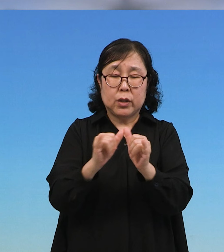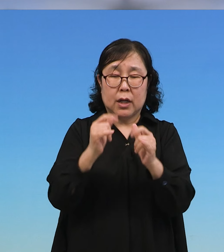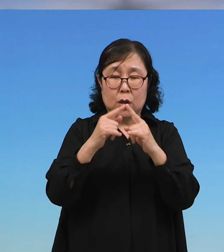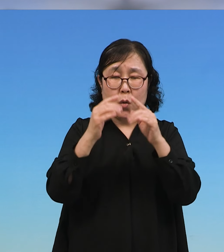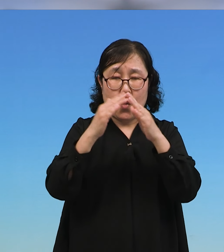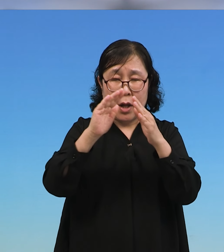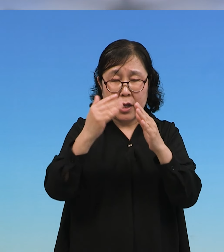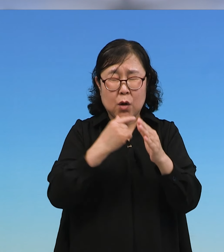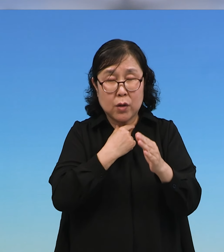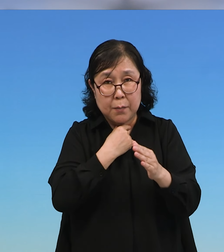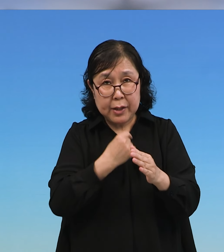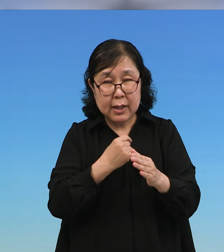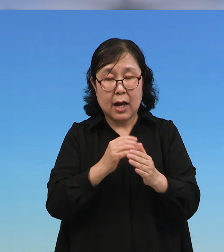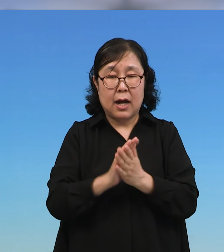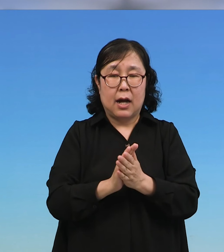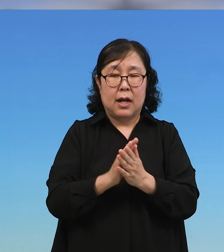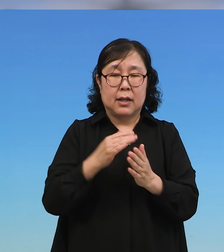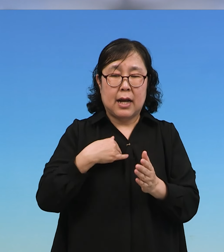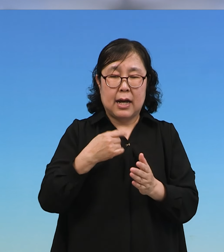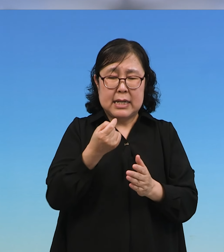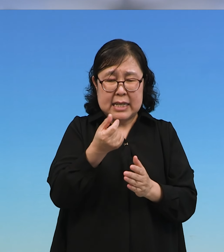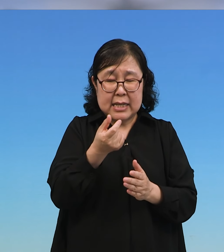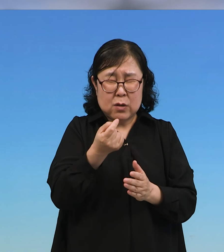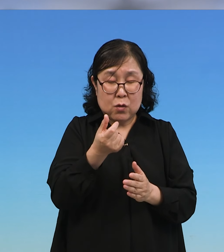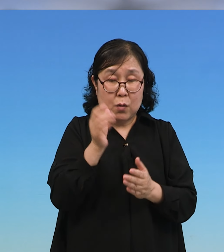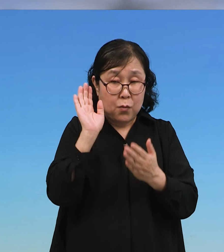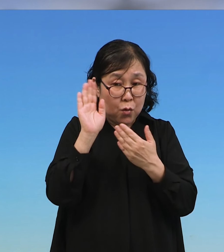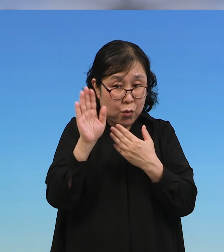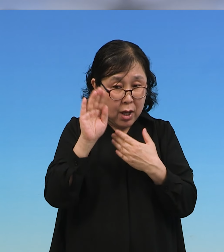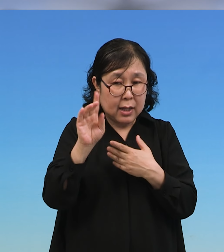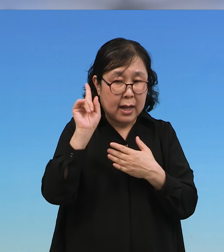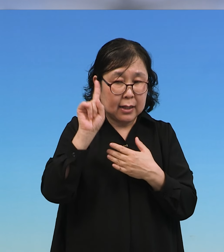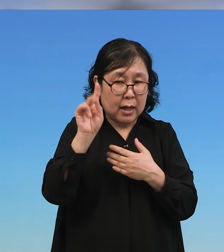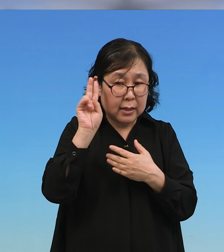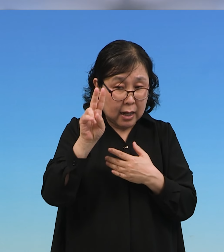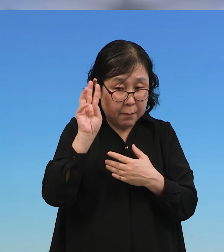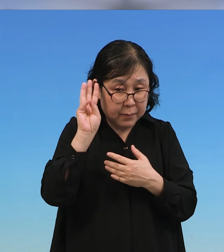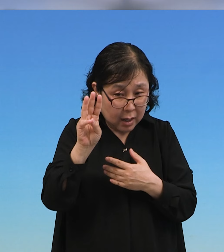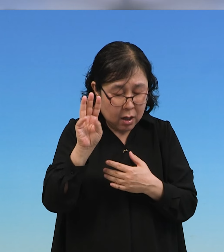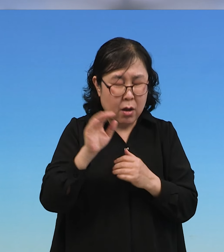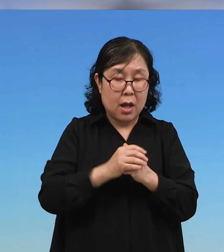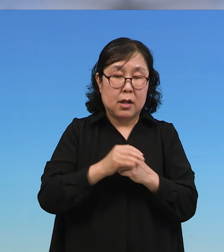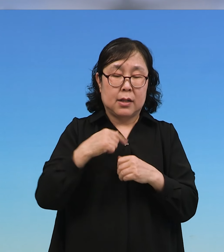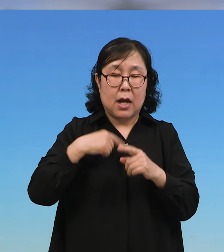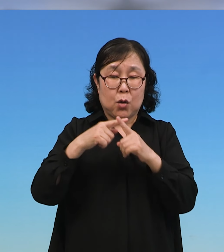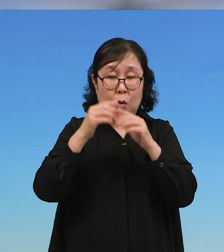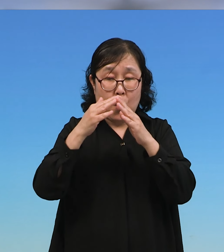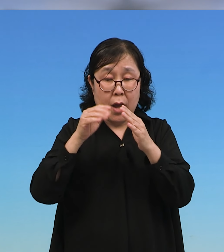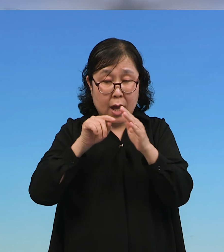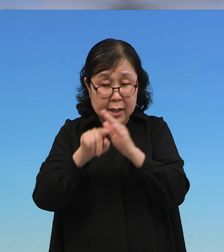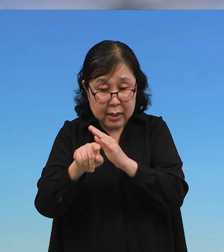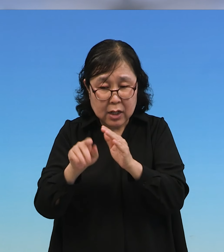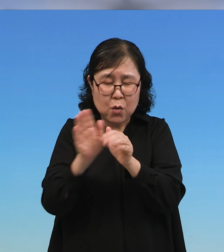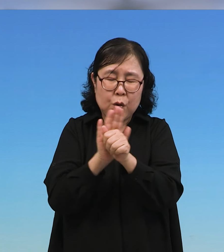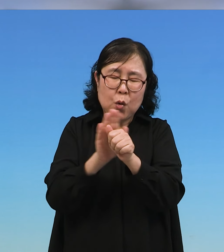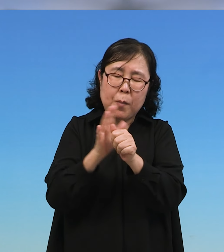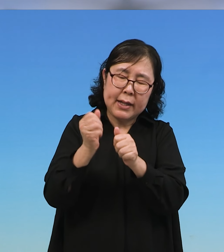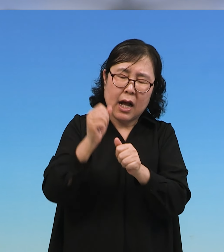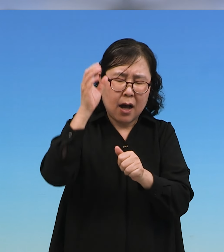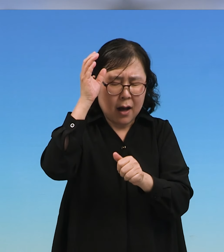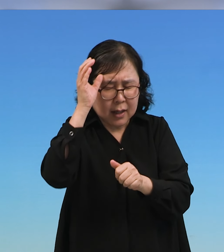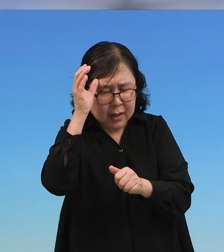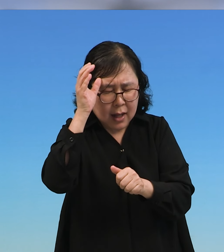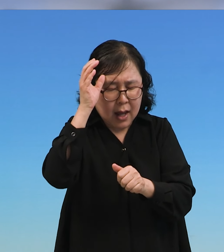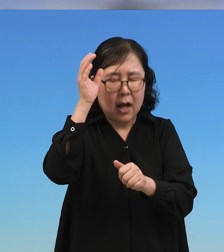원합니다. 3일만 지나면 나 교회 갈 수 있는데, 이틀만 있으면 나 교회 가서 위로받는데, 하나님 이 교회가